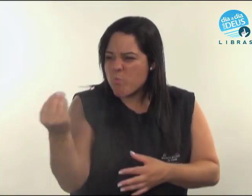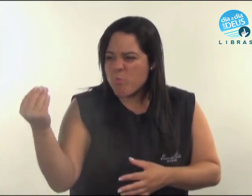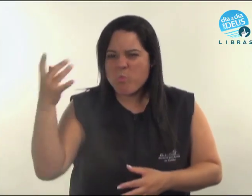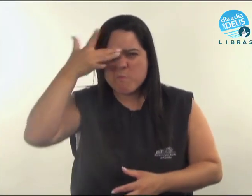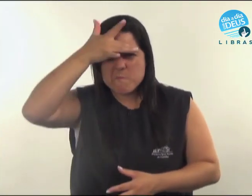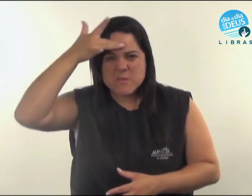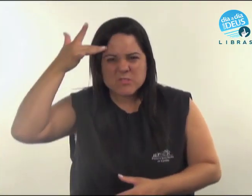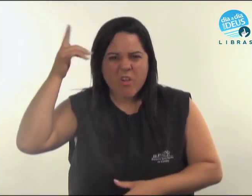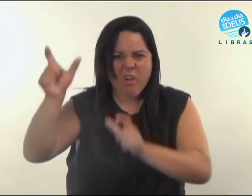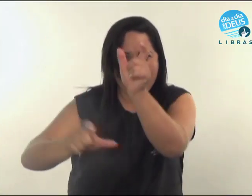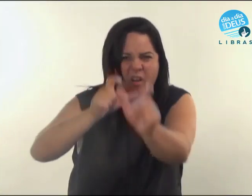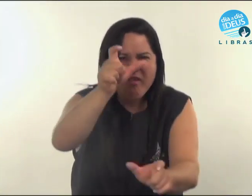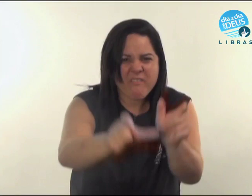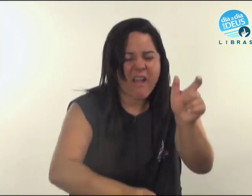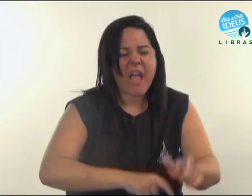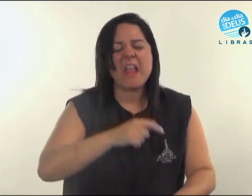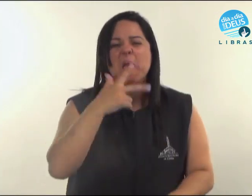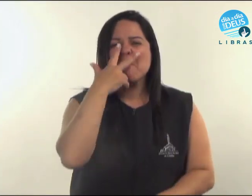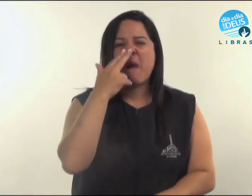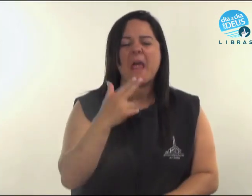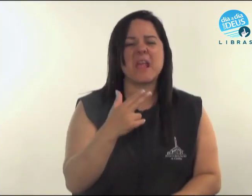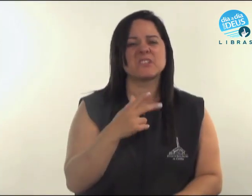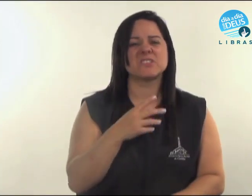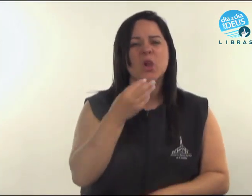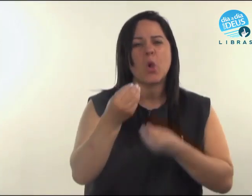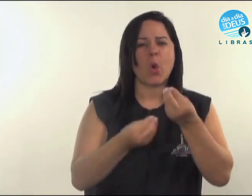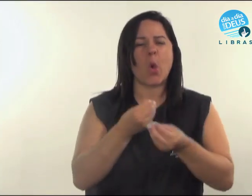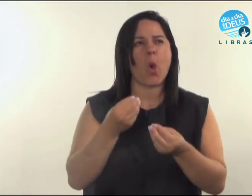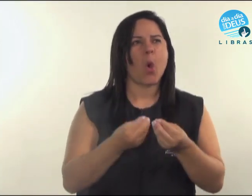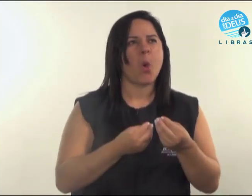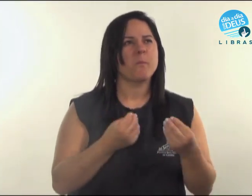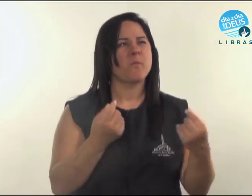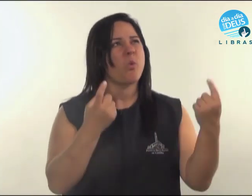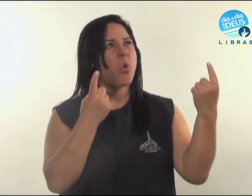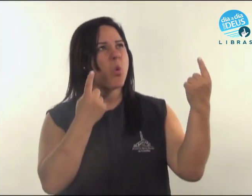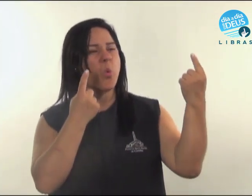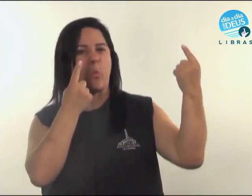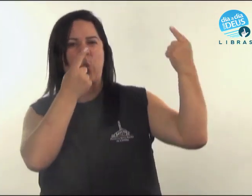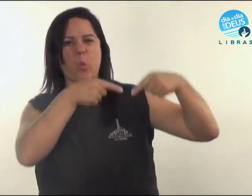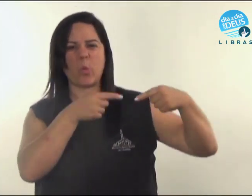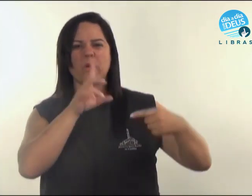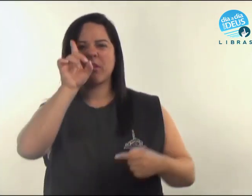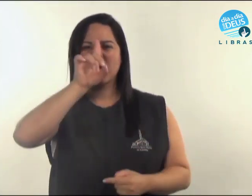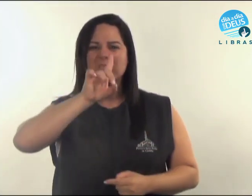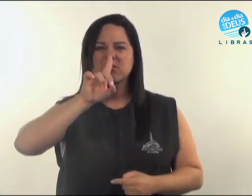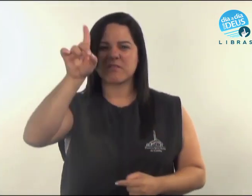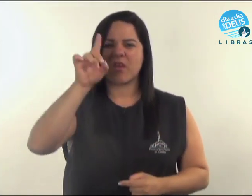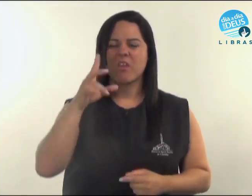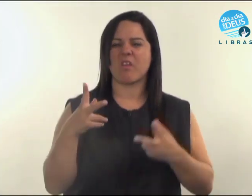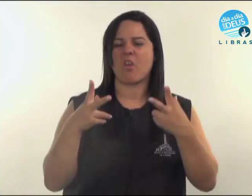do povo de Deus, lutando com Deus hoje, como Jonas, como Jacó, ou como o próprio